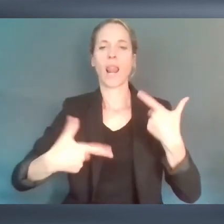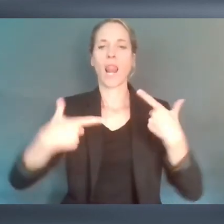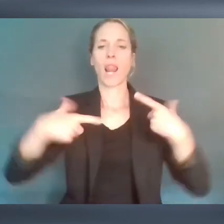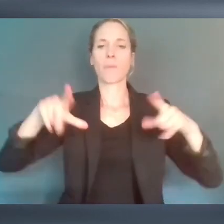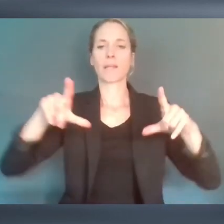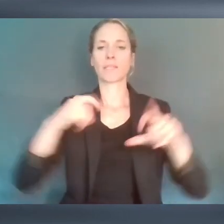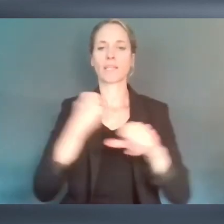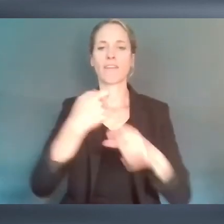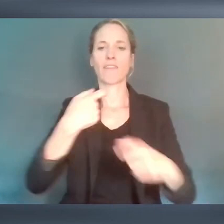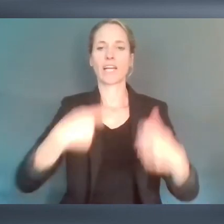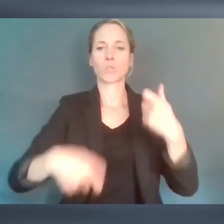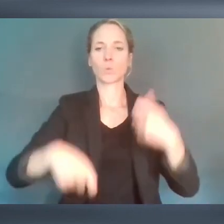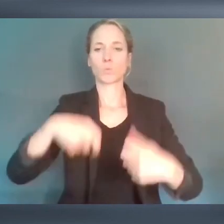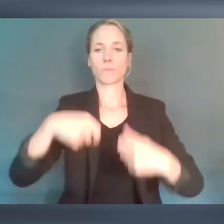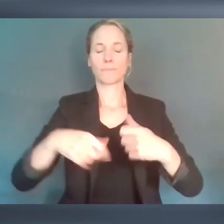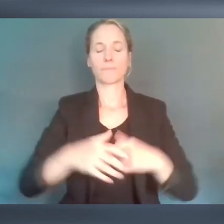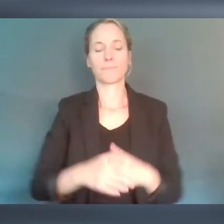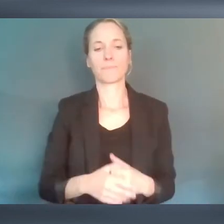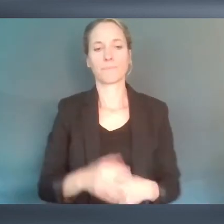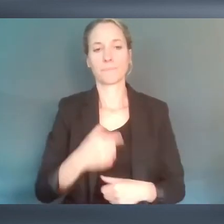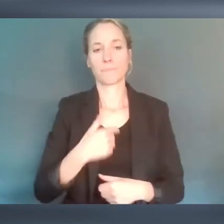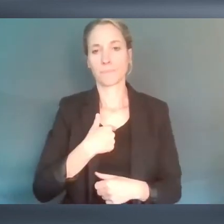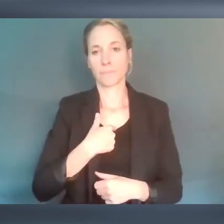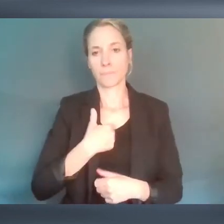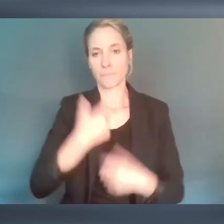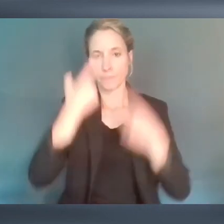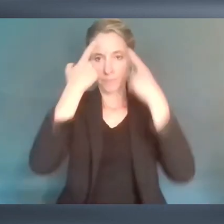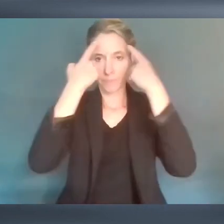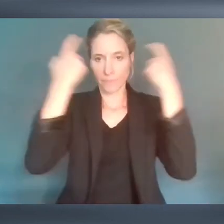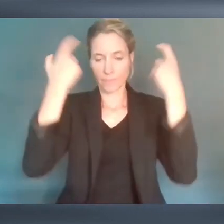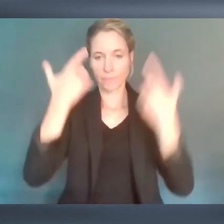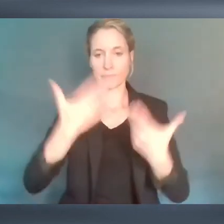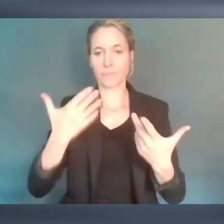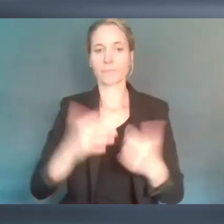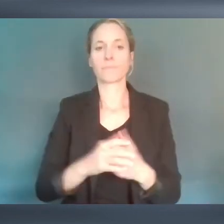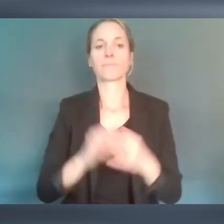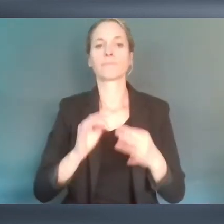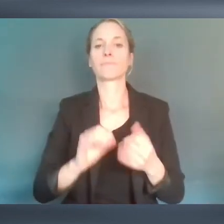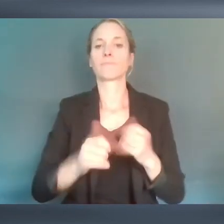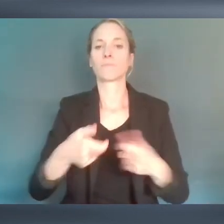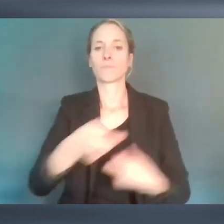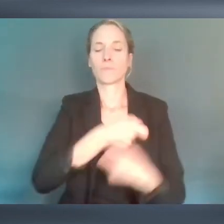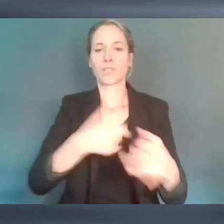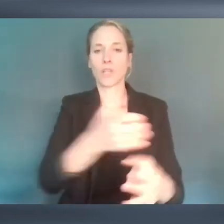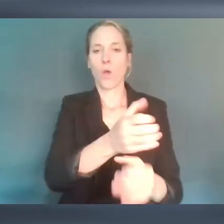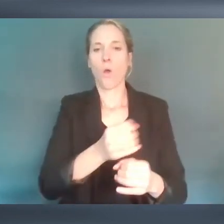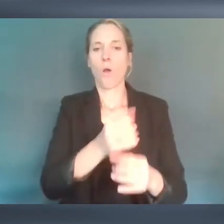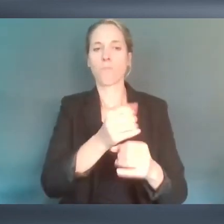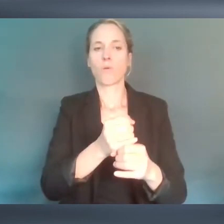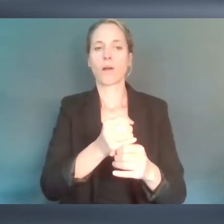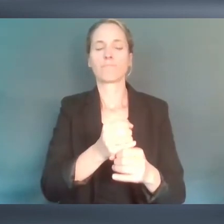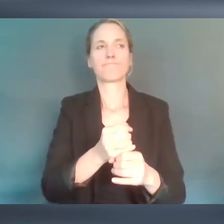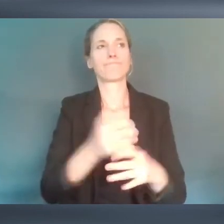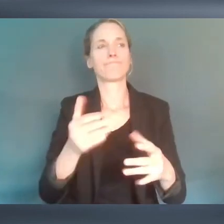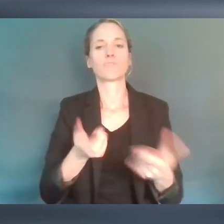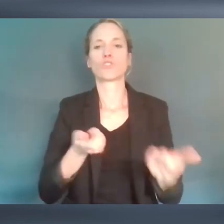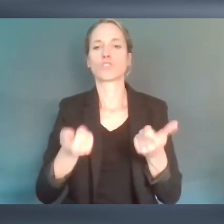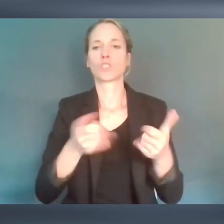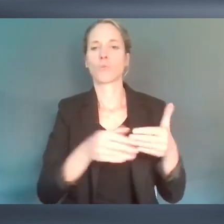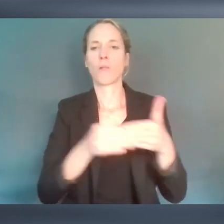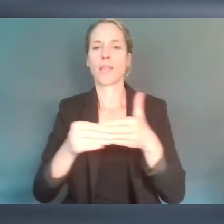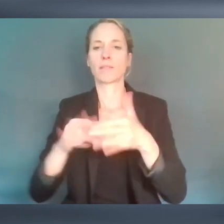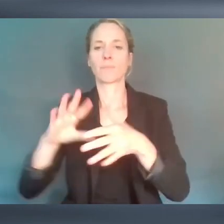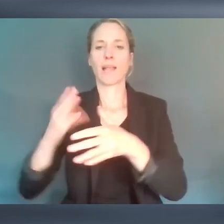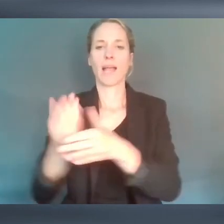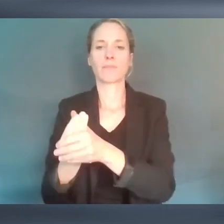Ma thèse, c'est de dire que pour le premier marché de l'emploi, le leadership inclusif est bon à prendre, d'une